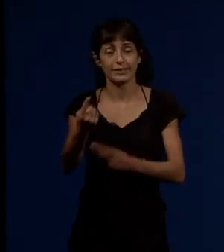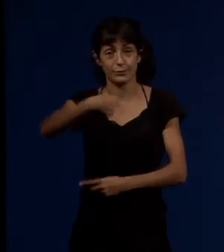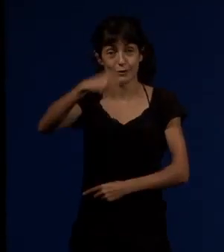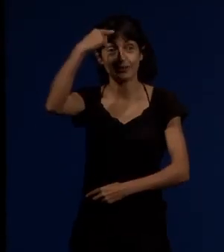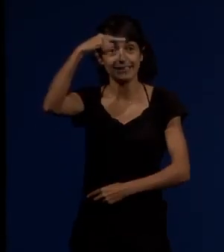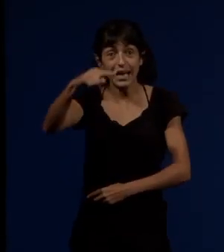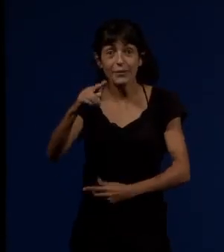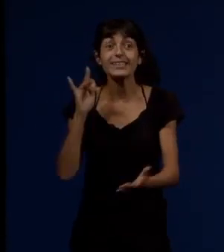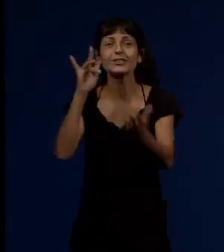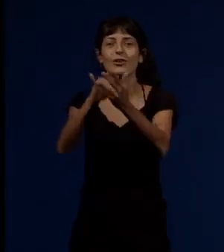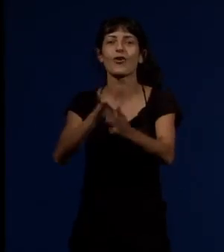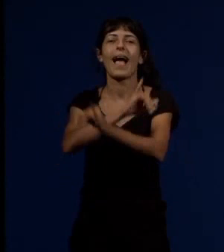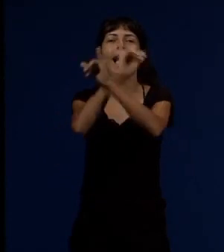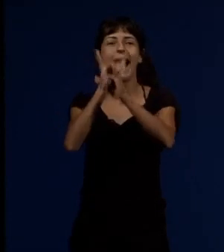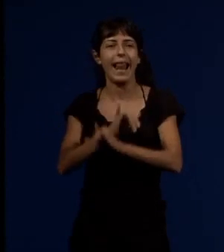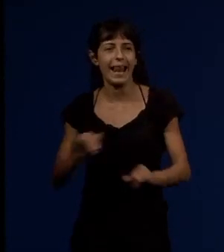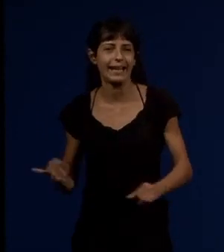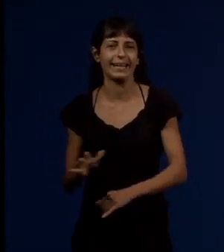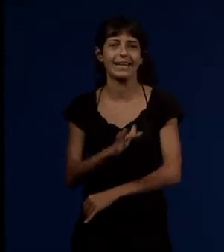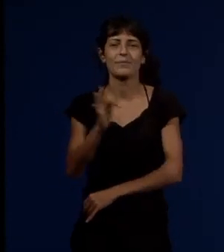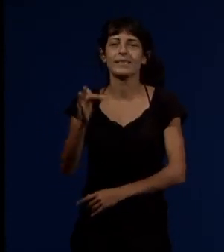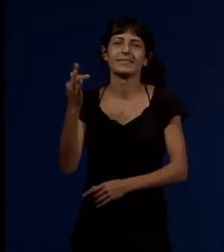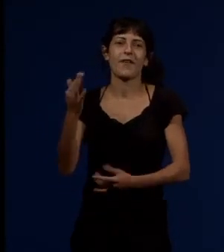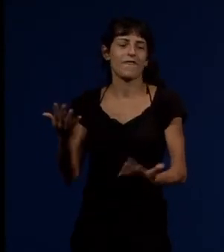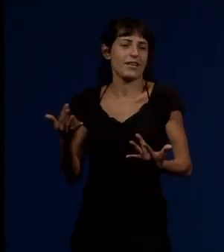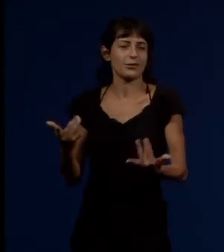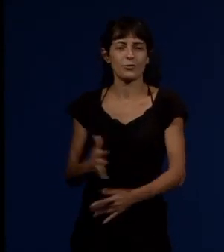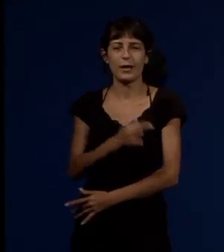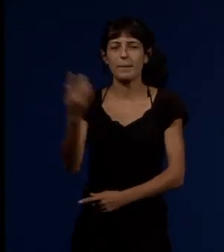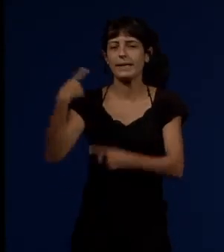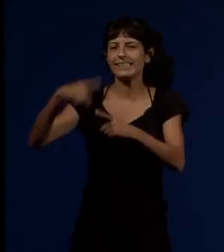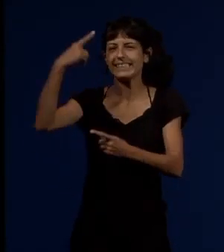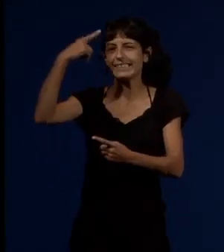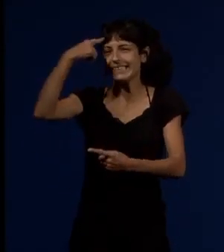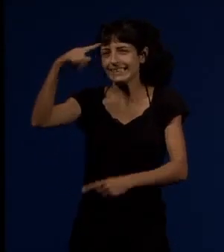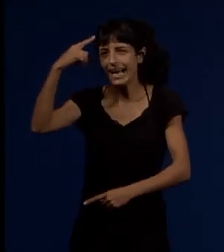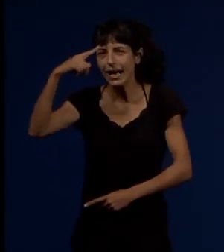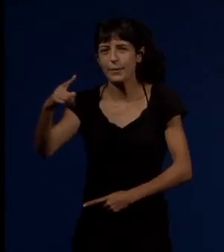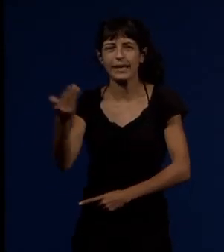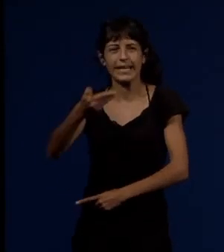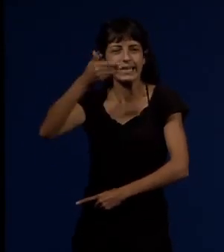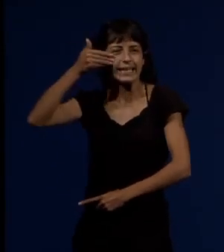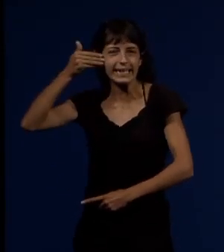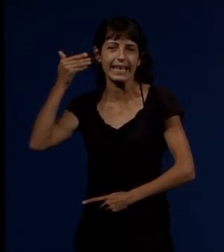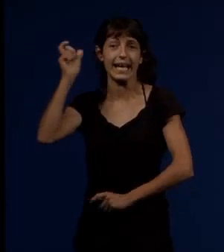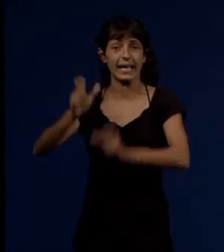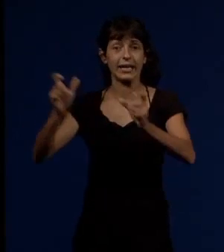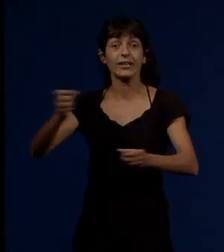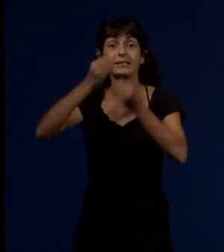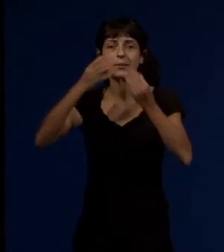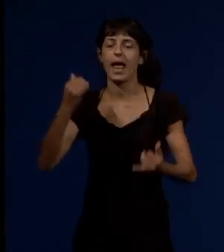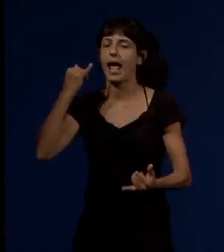que a alegría, a frescura, o saber, o maxisterio, a decencia, a xente de ben